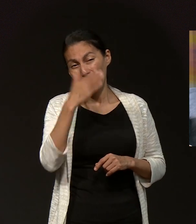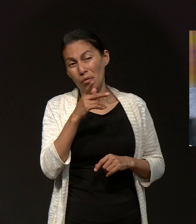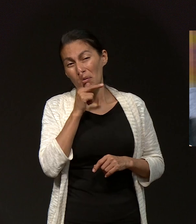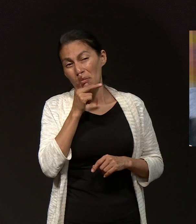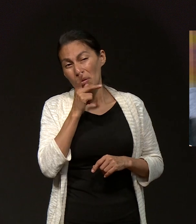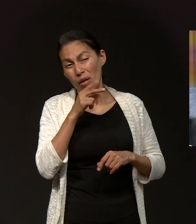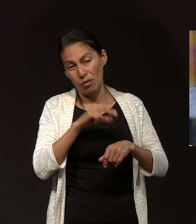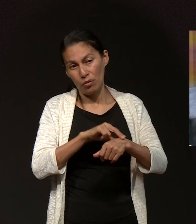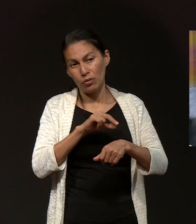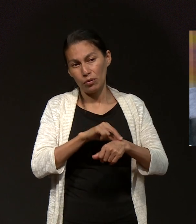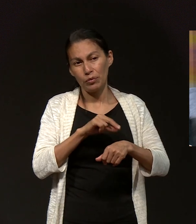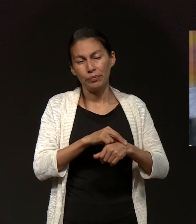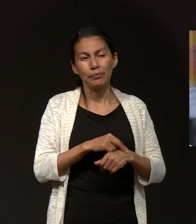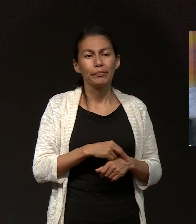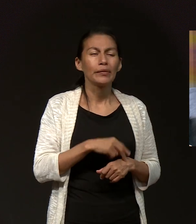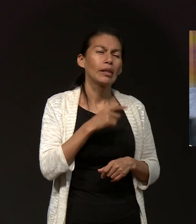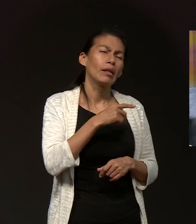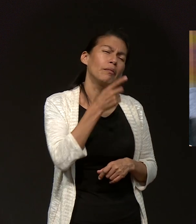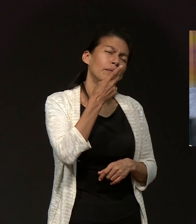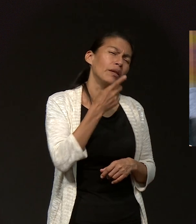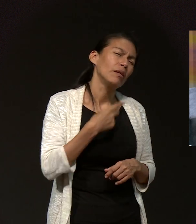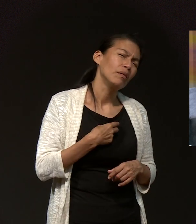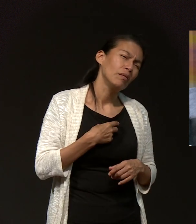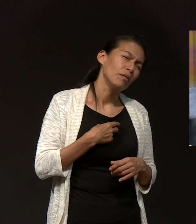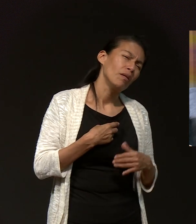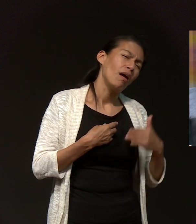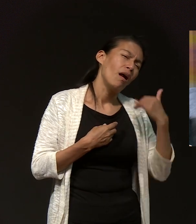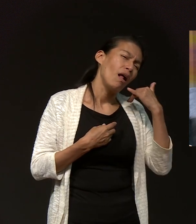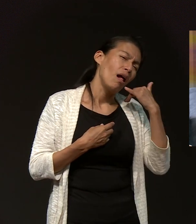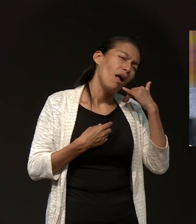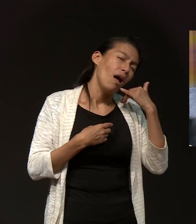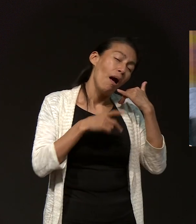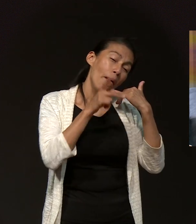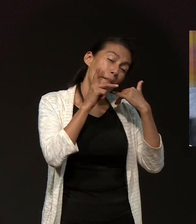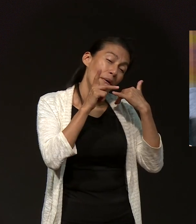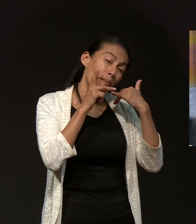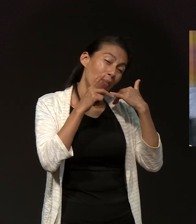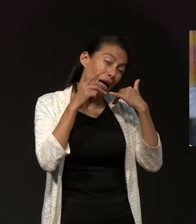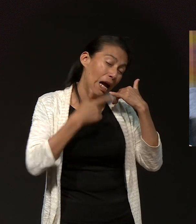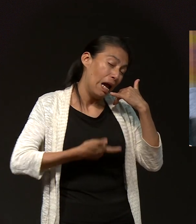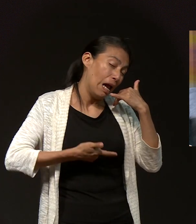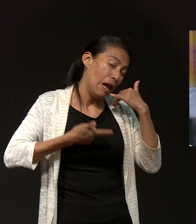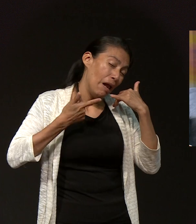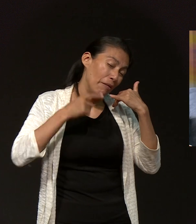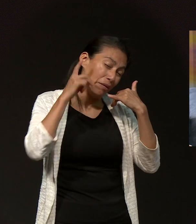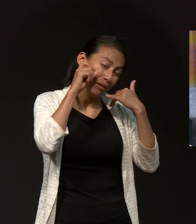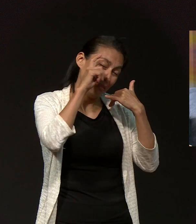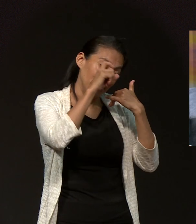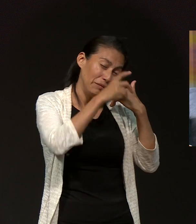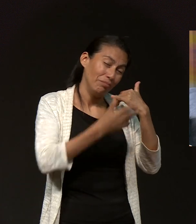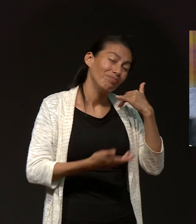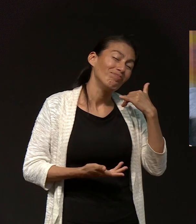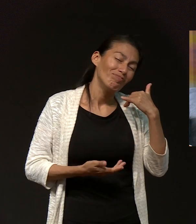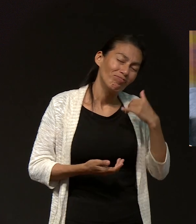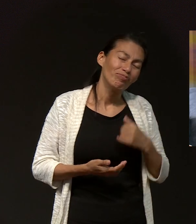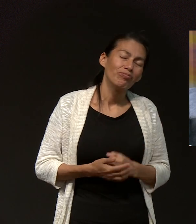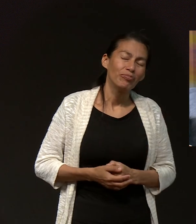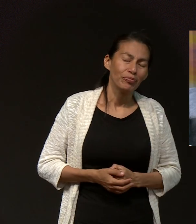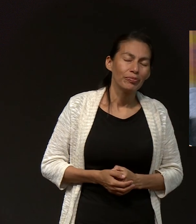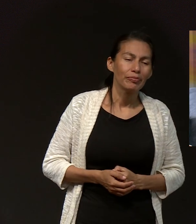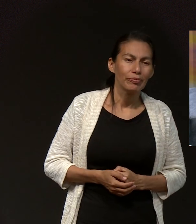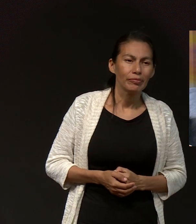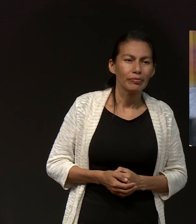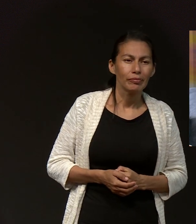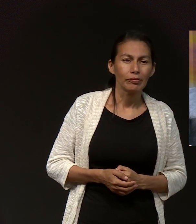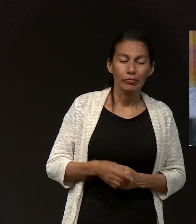médico, supieron que él era médico y todo, y me dijo, mira Rubén, te voy a comentar, Neftalí, tu papá está muy grave, es muy crítico